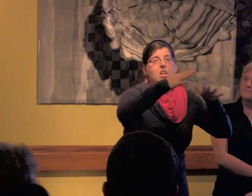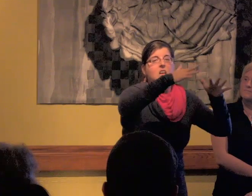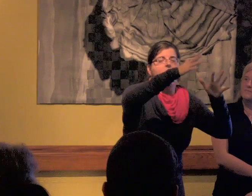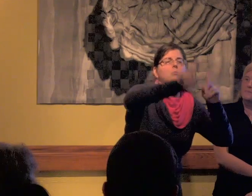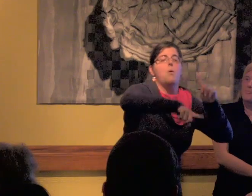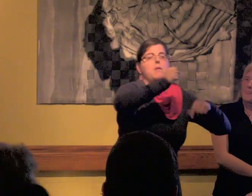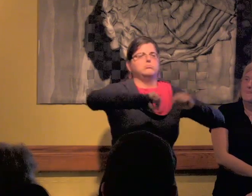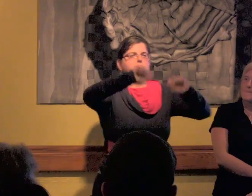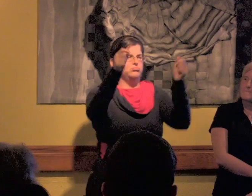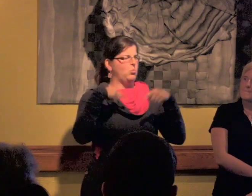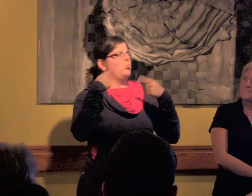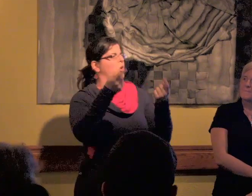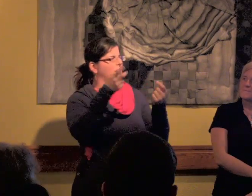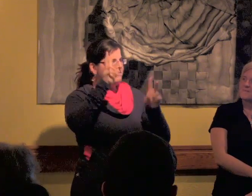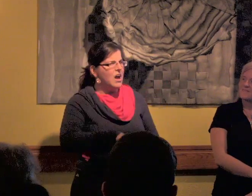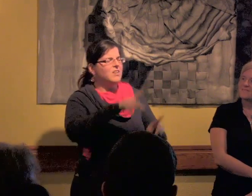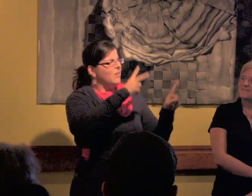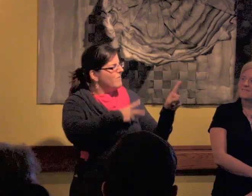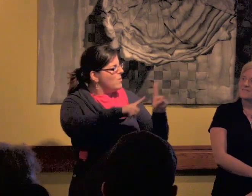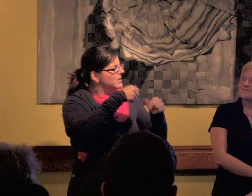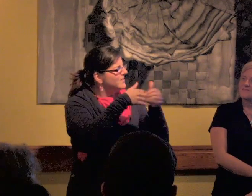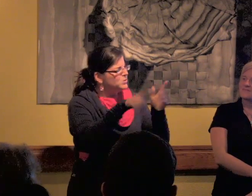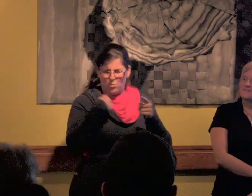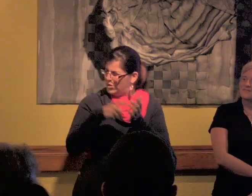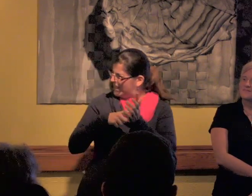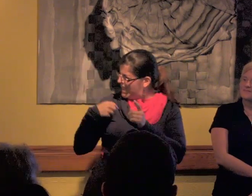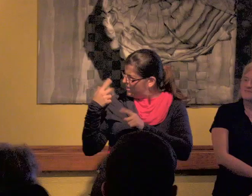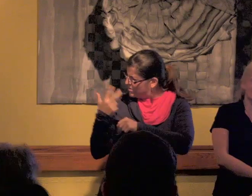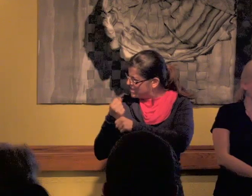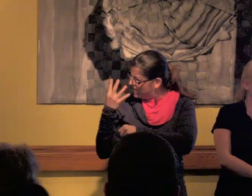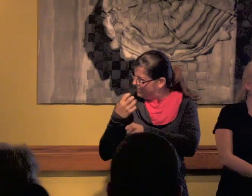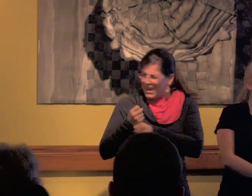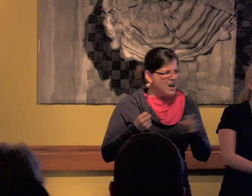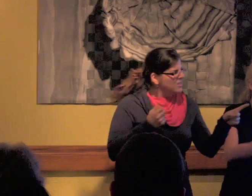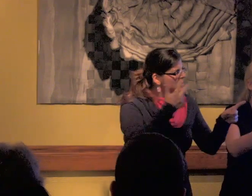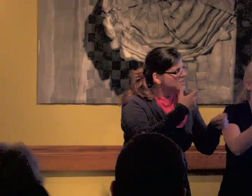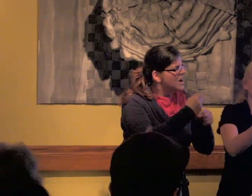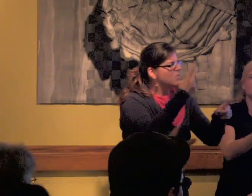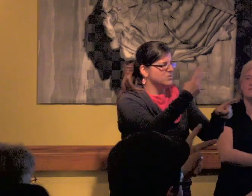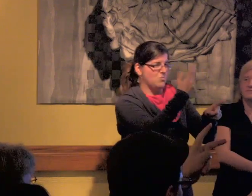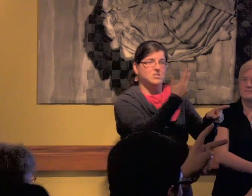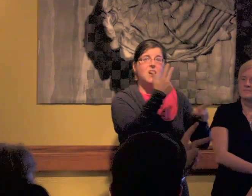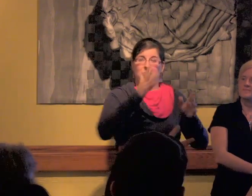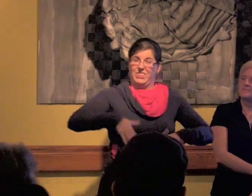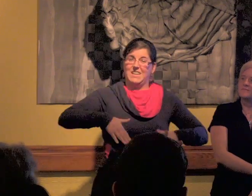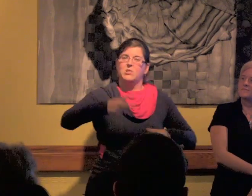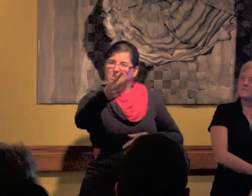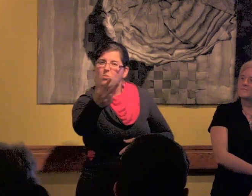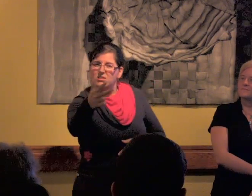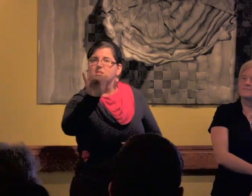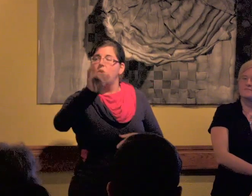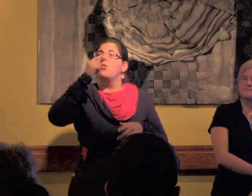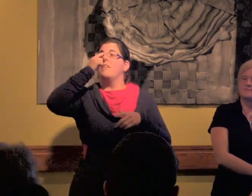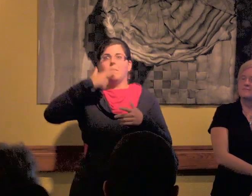des personnes sourdes d'un peu partout au pays. Et vraiment de voir que, c'est quoi, donc, ça a commencé, je vous dirais que